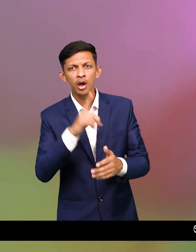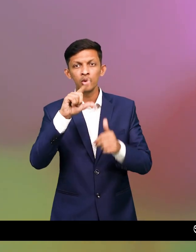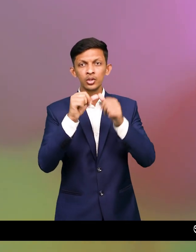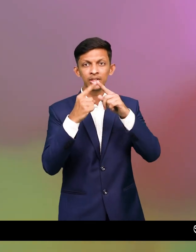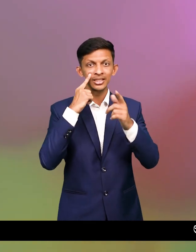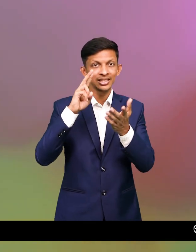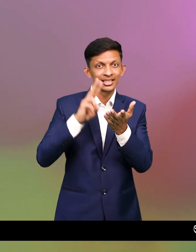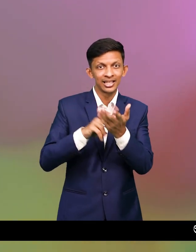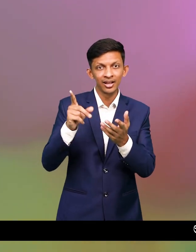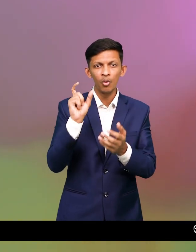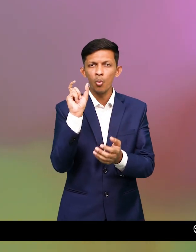ಪದವು ಆಕ್ಸಿಯಾಗಿದೆ.